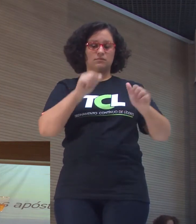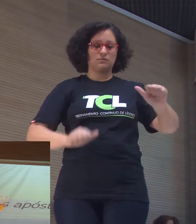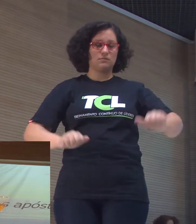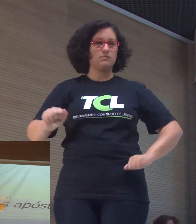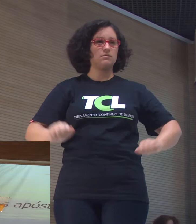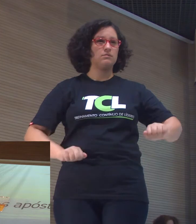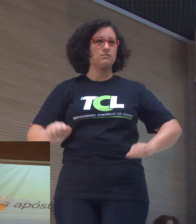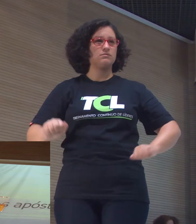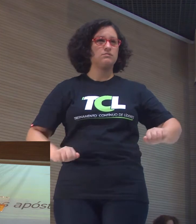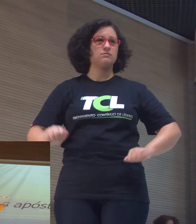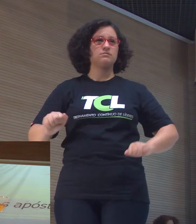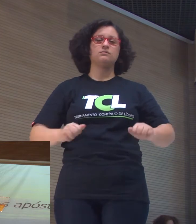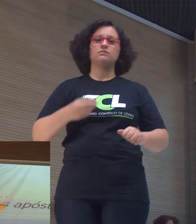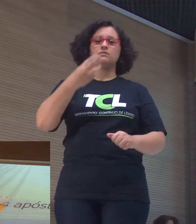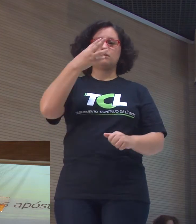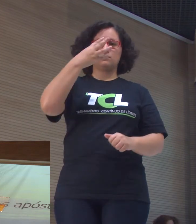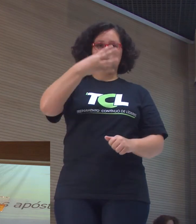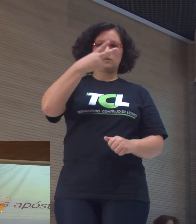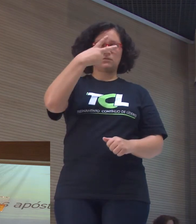42, começo do versículo,